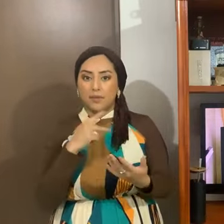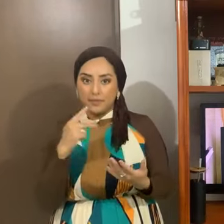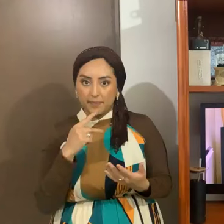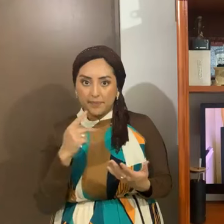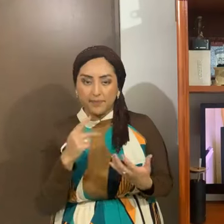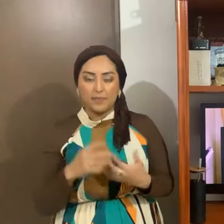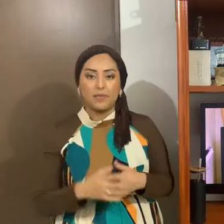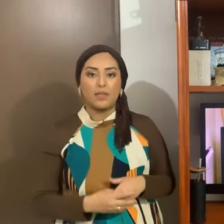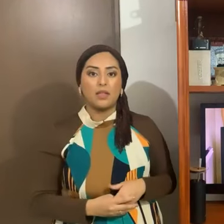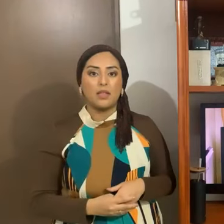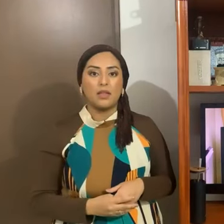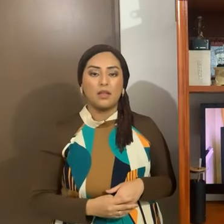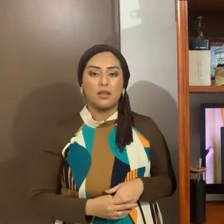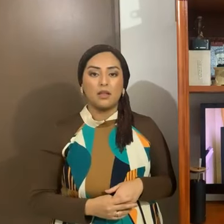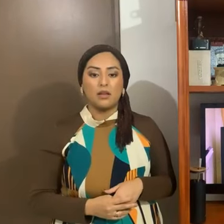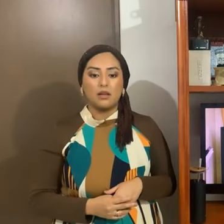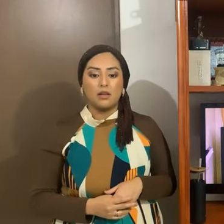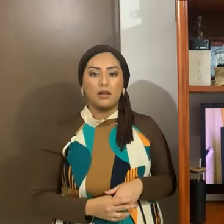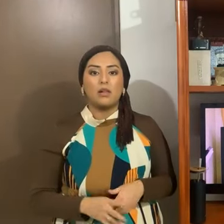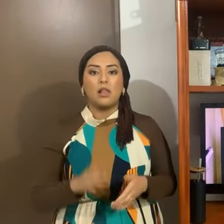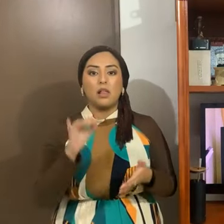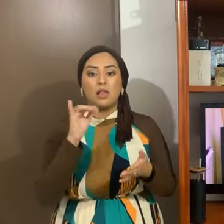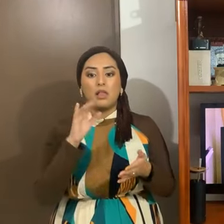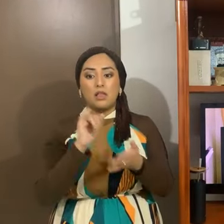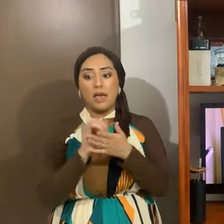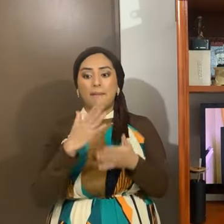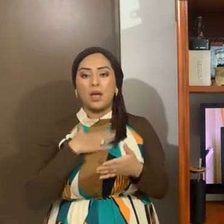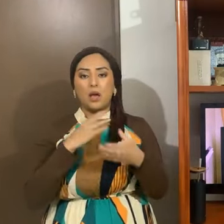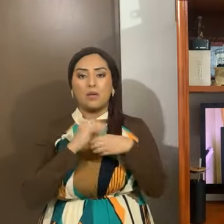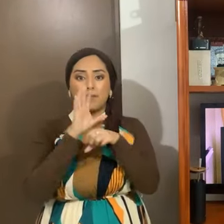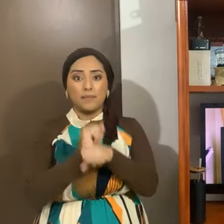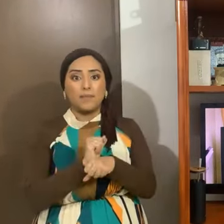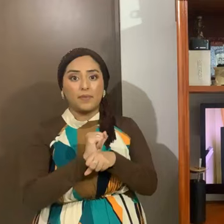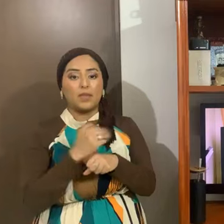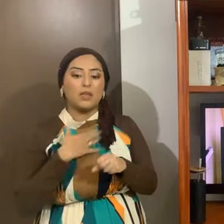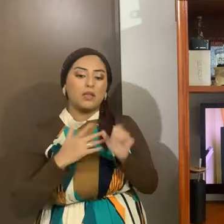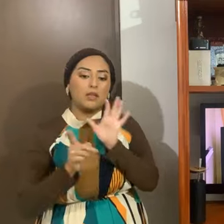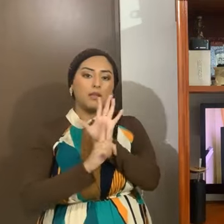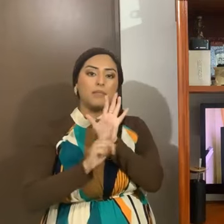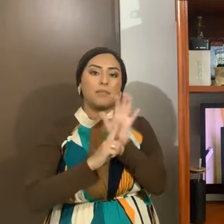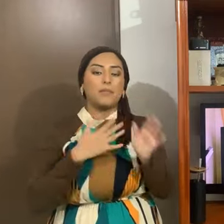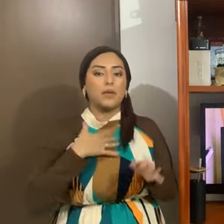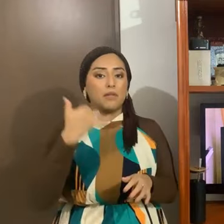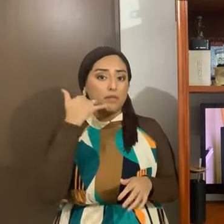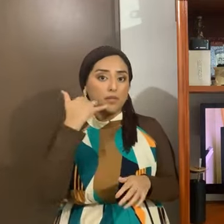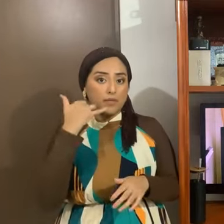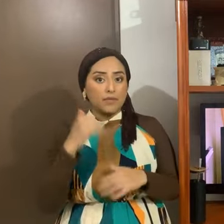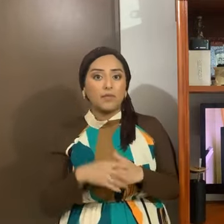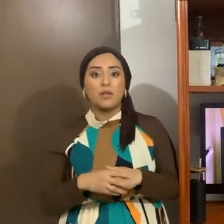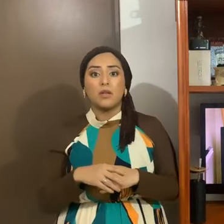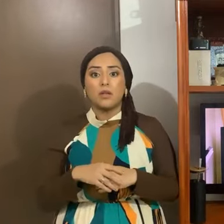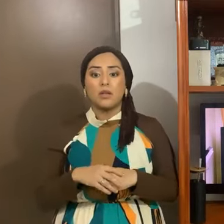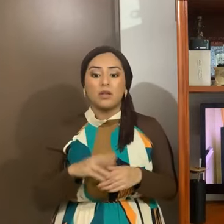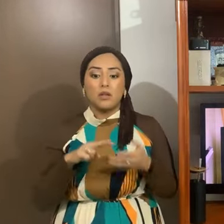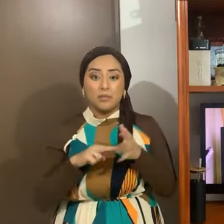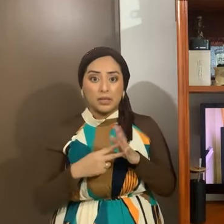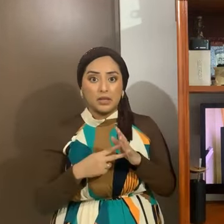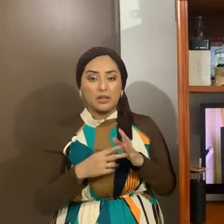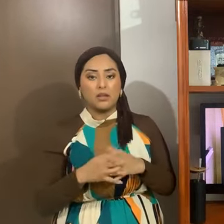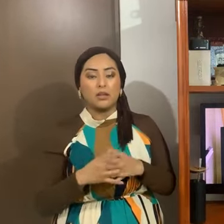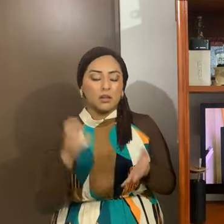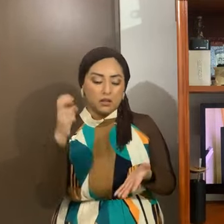¿sí? Entonces, eso fue mi estrategia, ponerme alarmas en el celular. Una estrategia sería